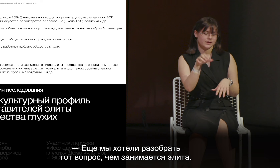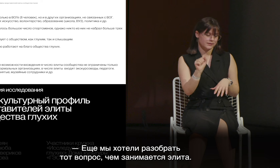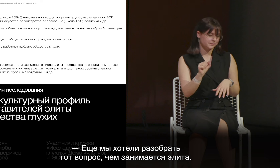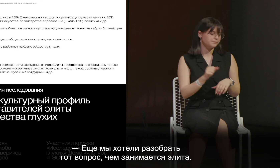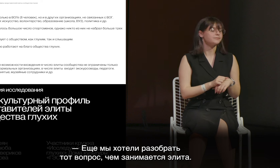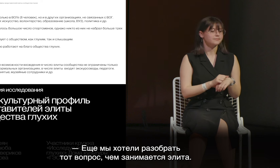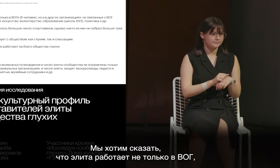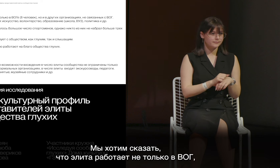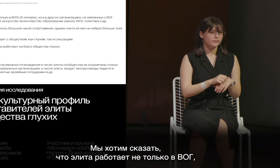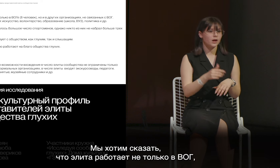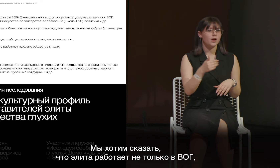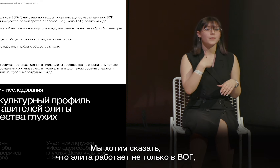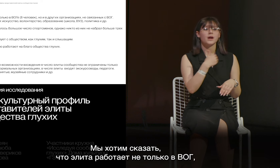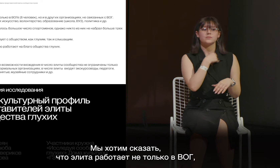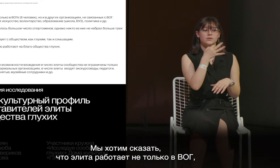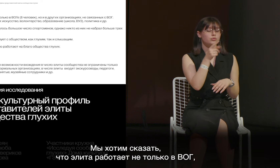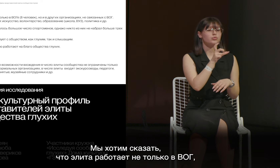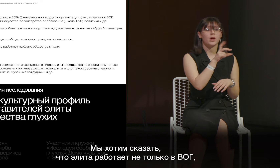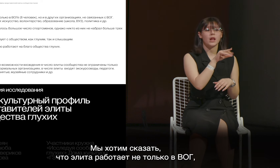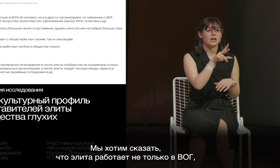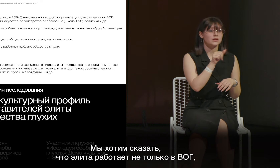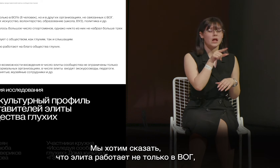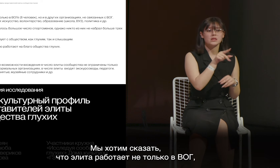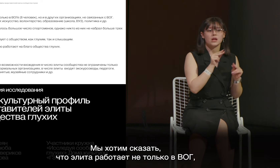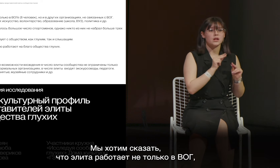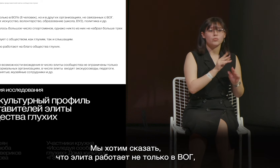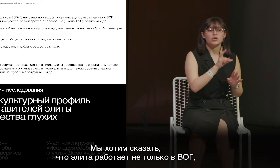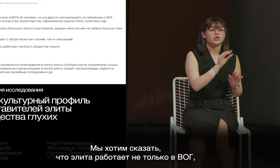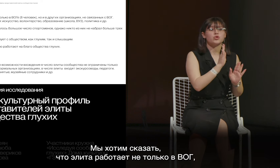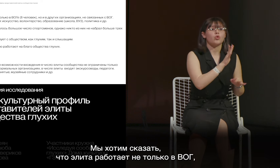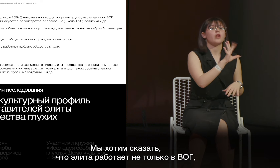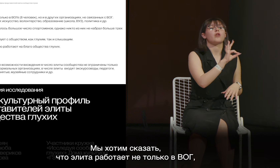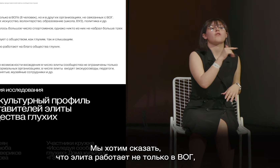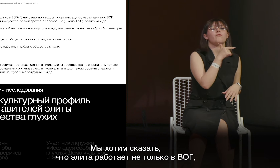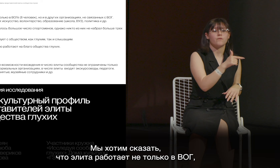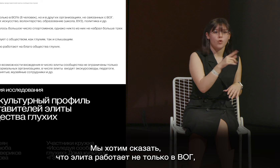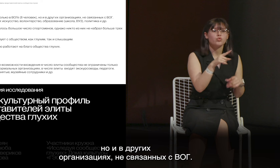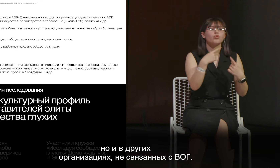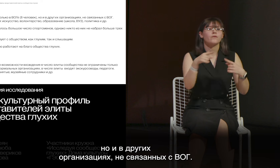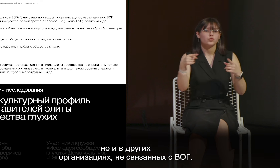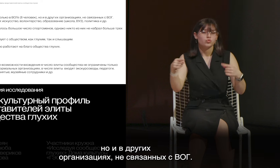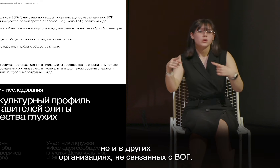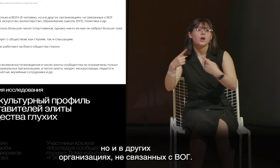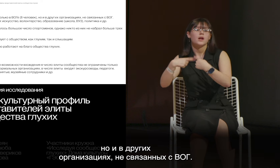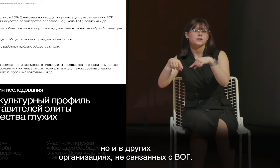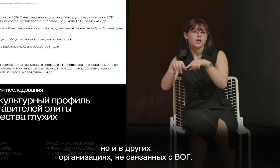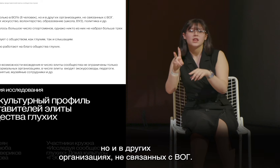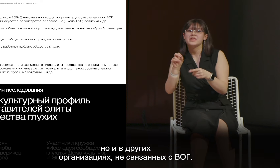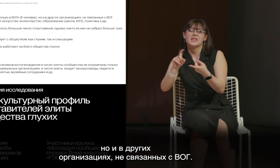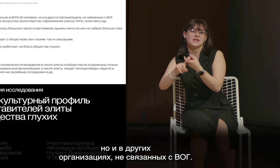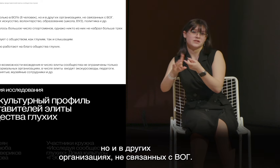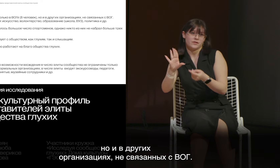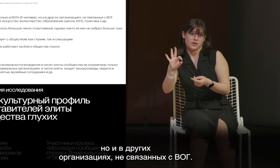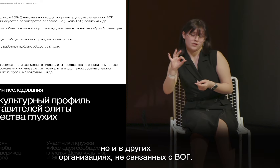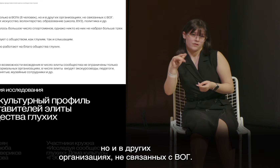чем занимается элита. И хочу сказать, что элита работает не только в аппарате Центрального управления